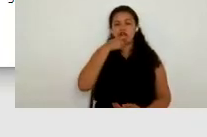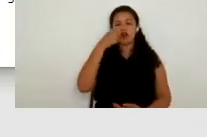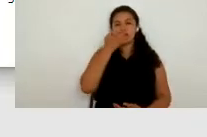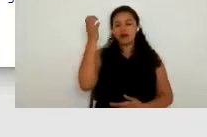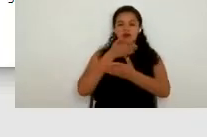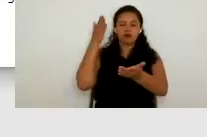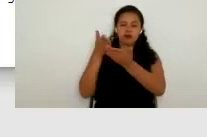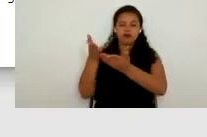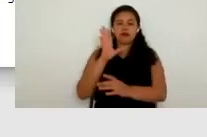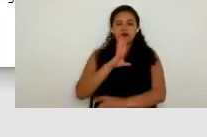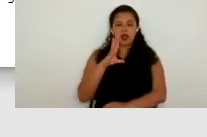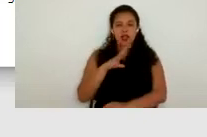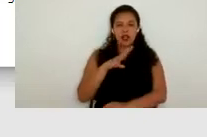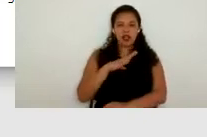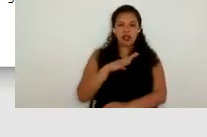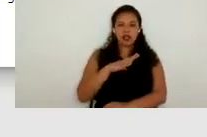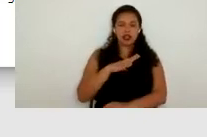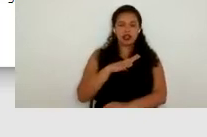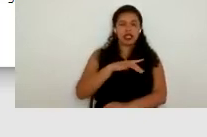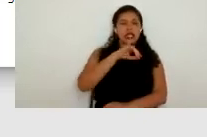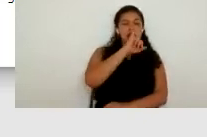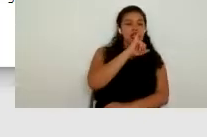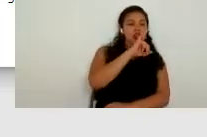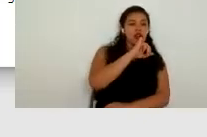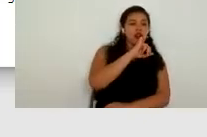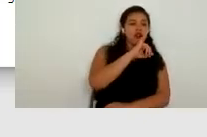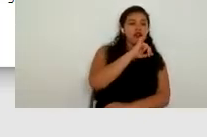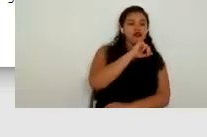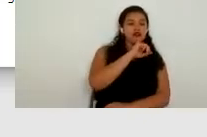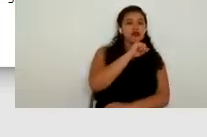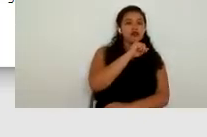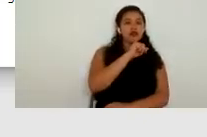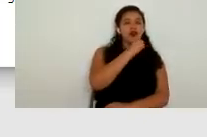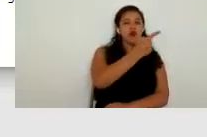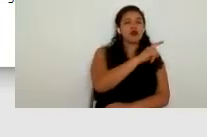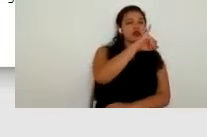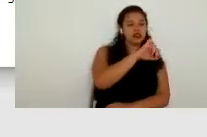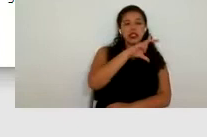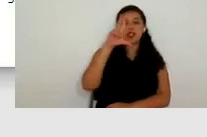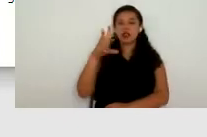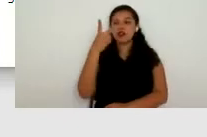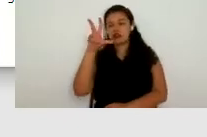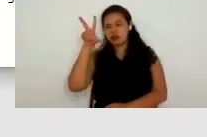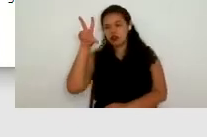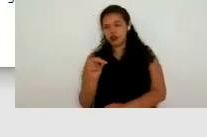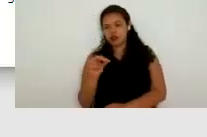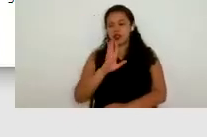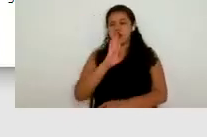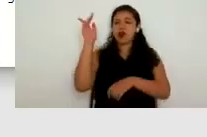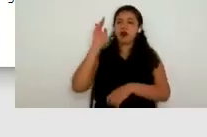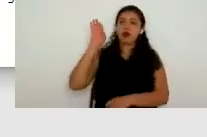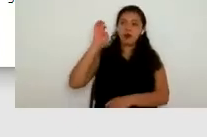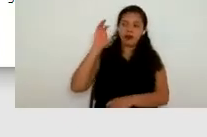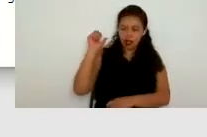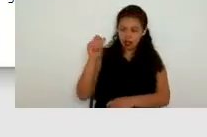se registra uno en caso positivo y dos en casa negativo y está pecado que combustible utilizan para cocinar si